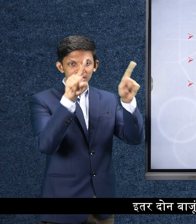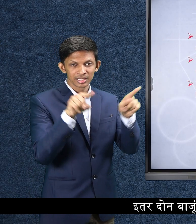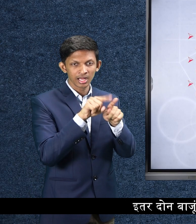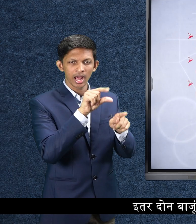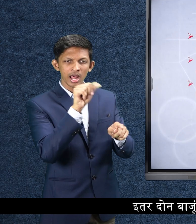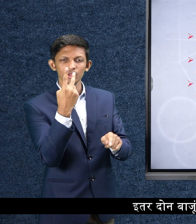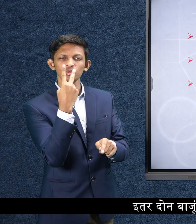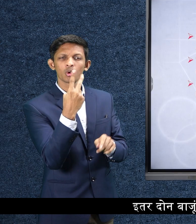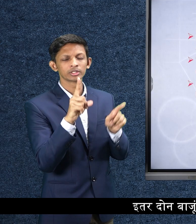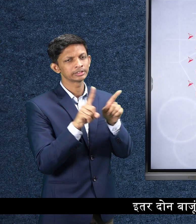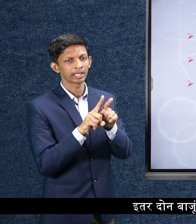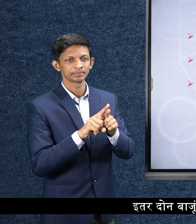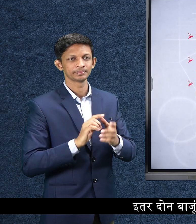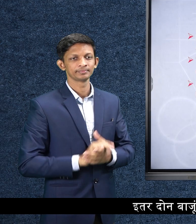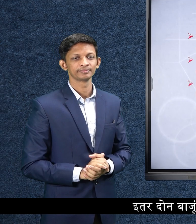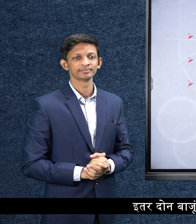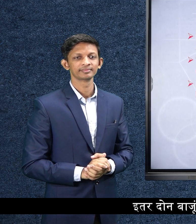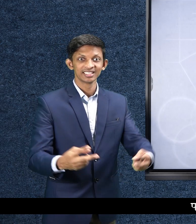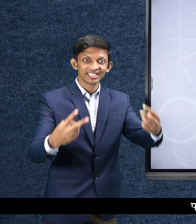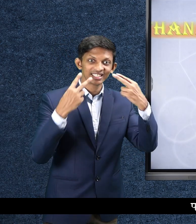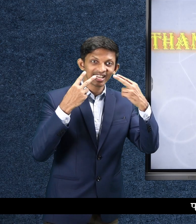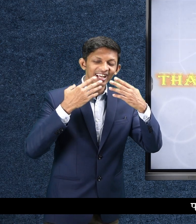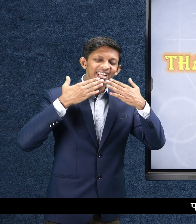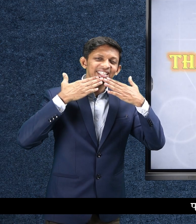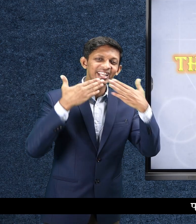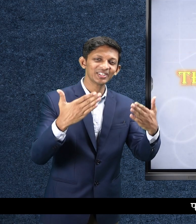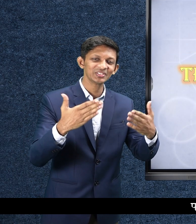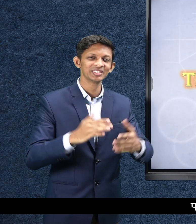एवढा असतो. पाहिल्याबद्दल धन्यवाद.